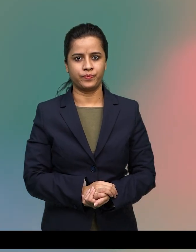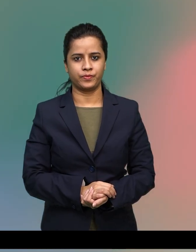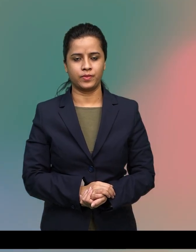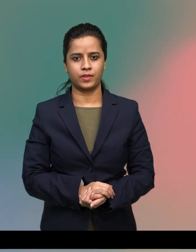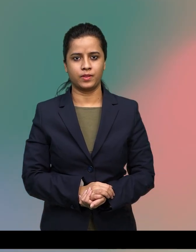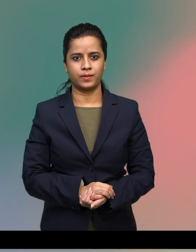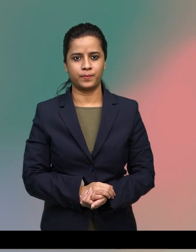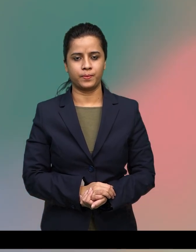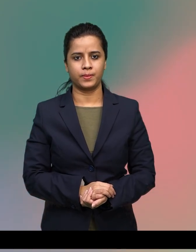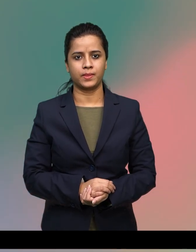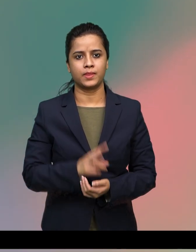शिरा व्हेन्स